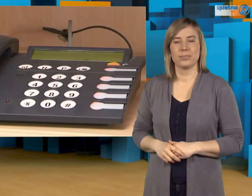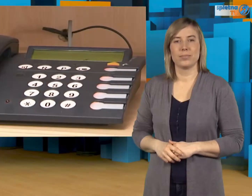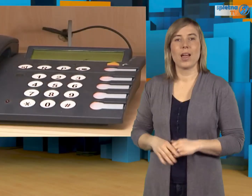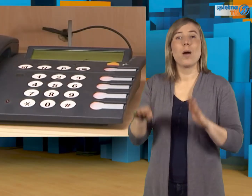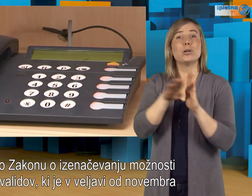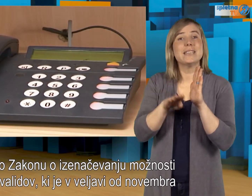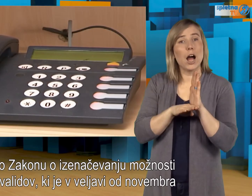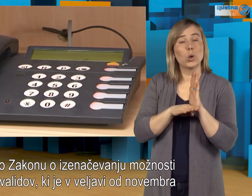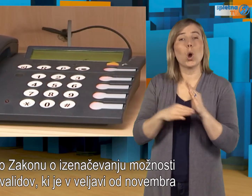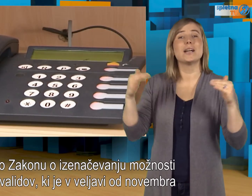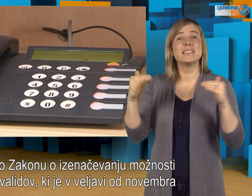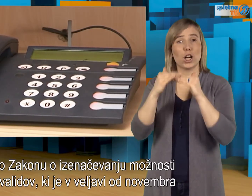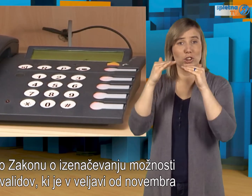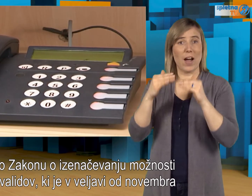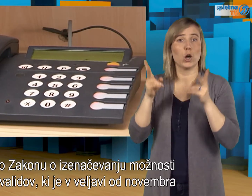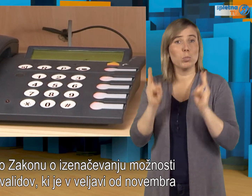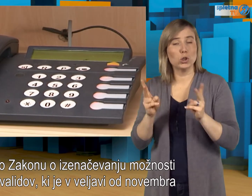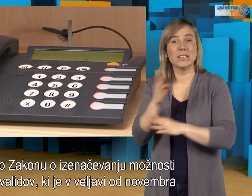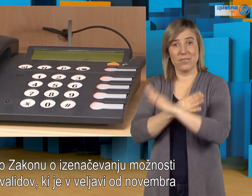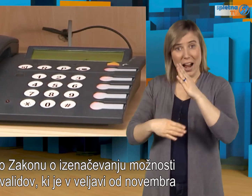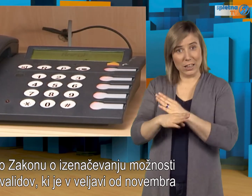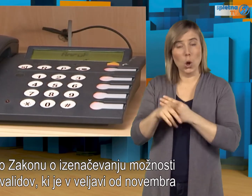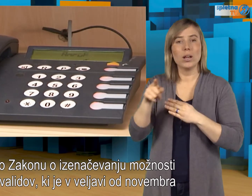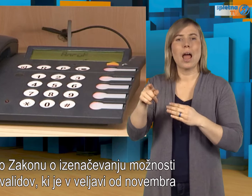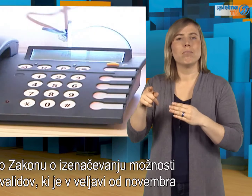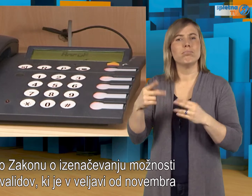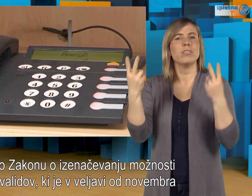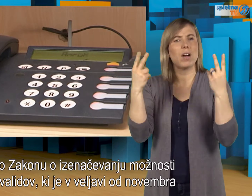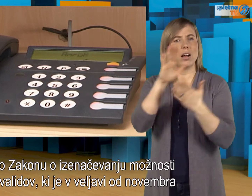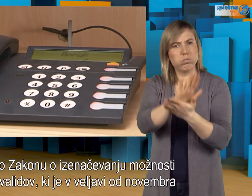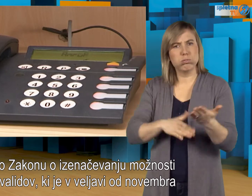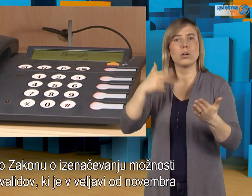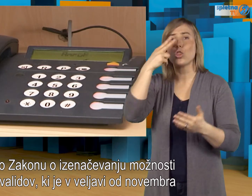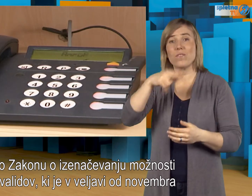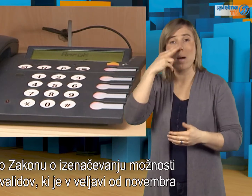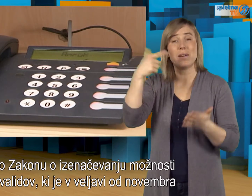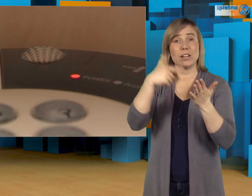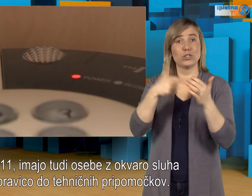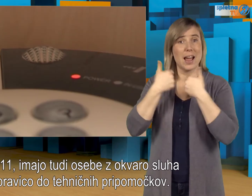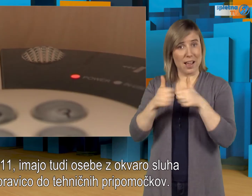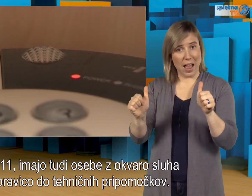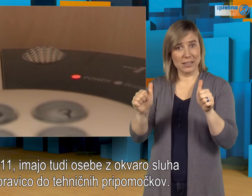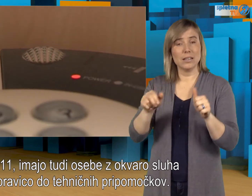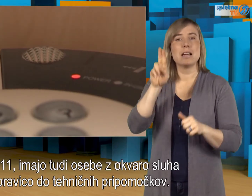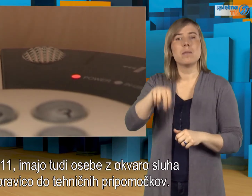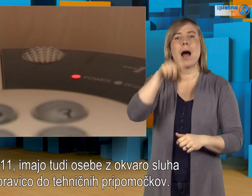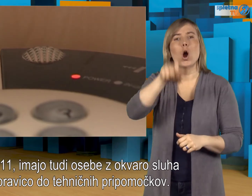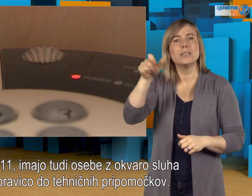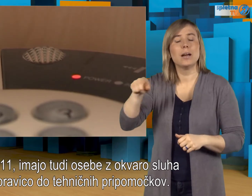Po zakonu o izenačevanju možnosti invalidov, ki je v veljavi od novembra 2011, imajo tudi osebe z okvaro